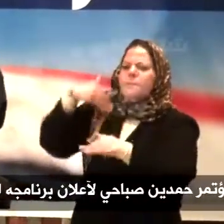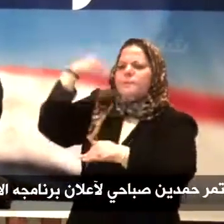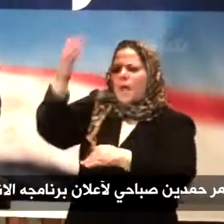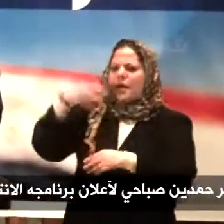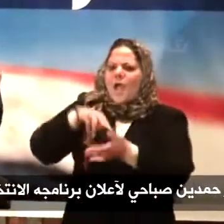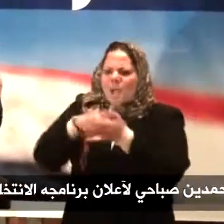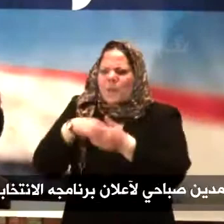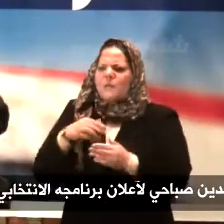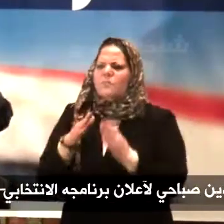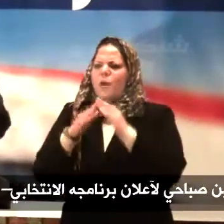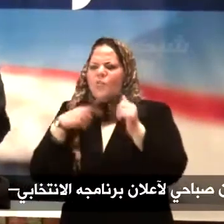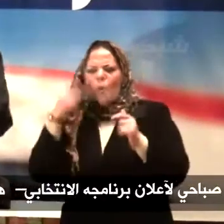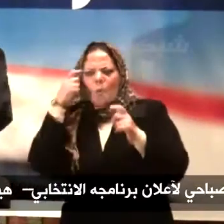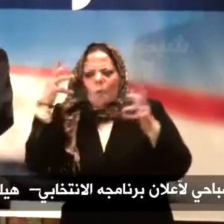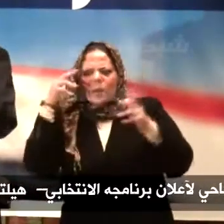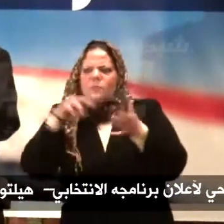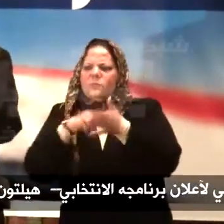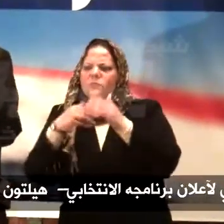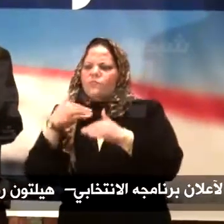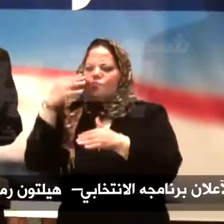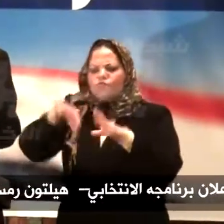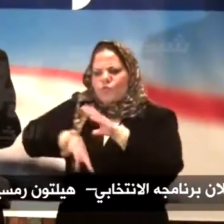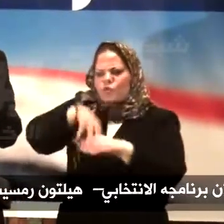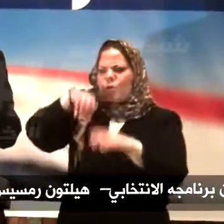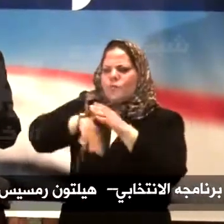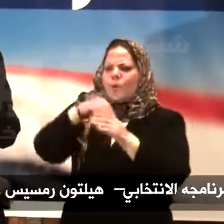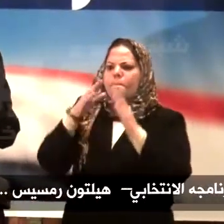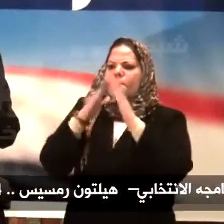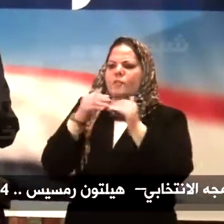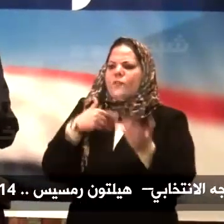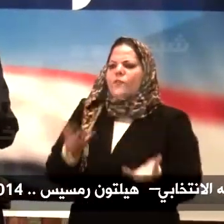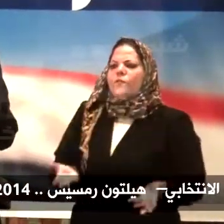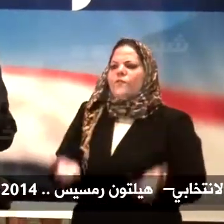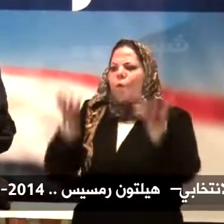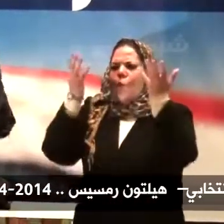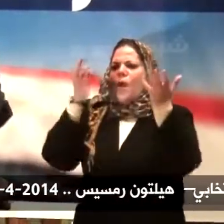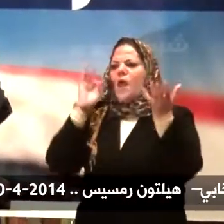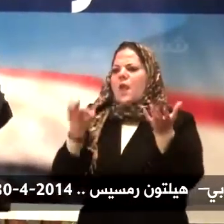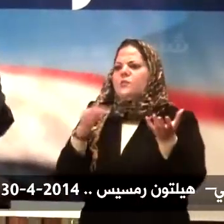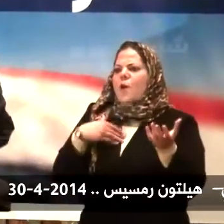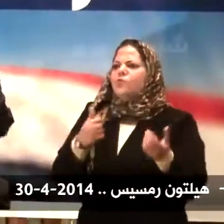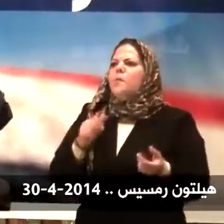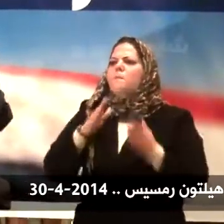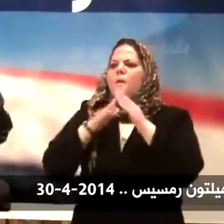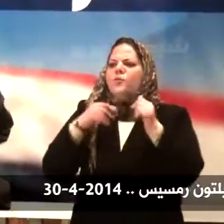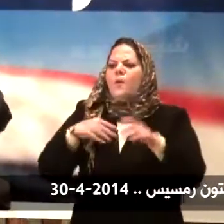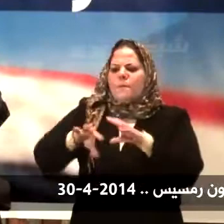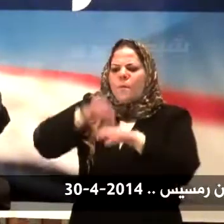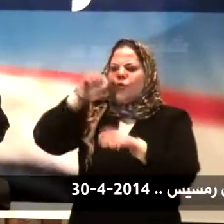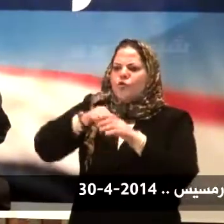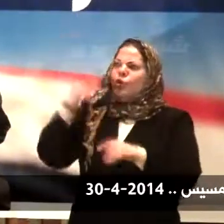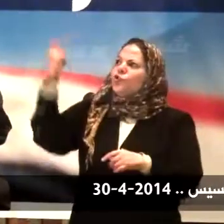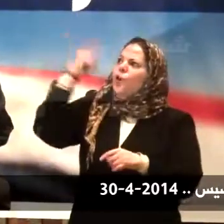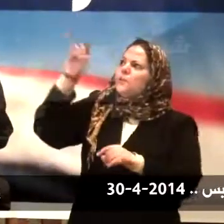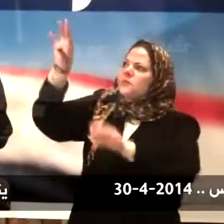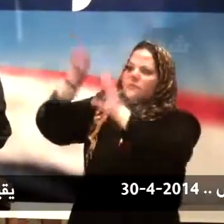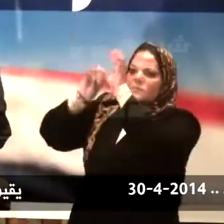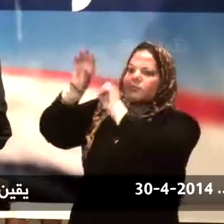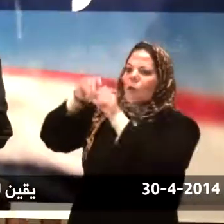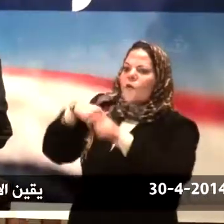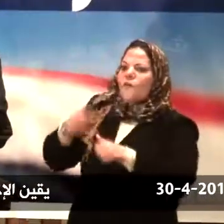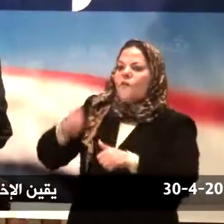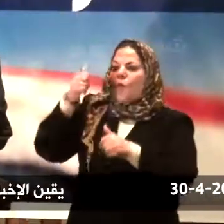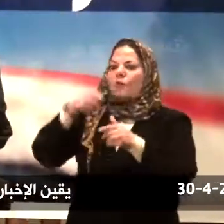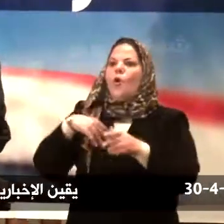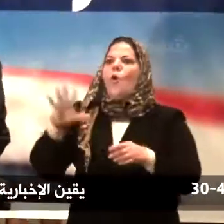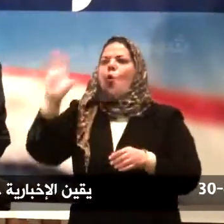وفي الخبرات وفي المشروعات دي عشان مصر في يوم من الأيام تبقى أكبر منتج طاقة شمسية